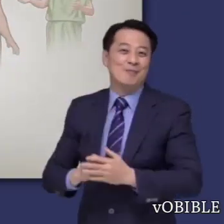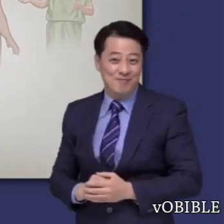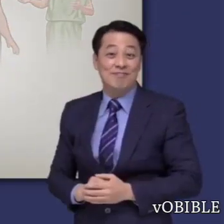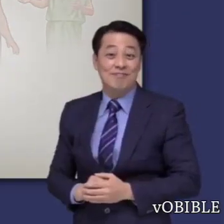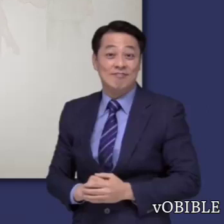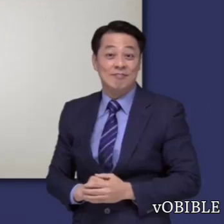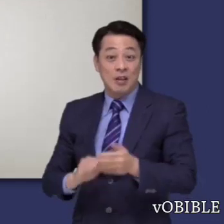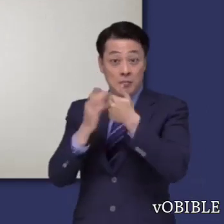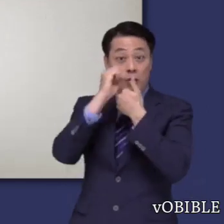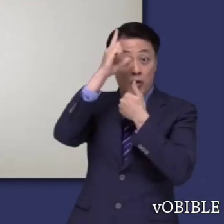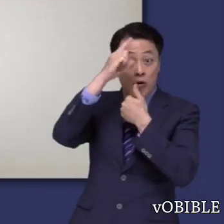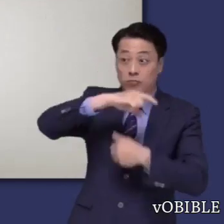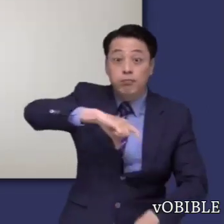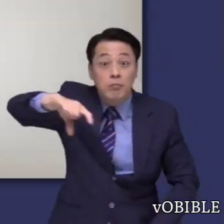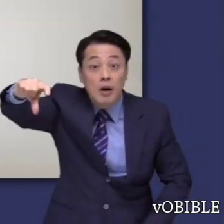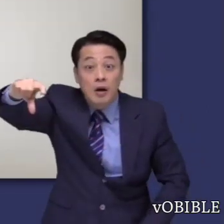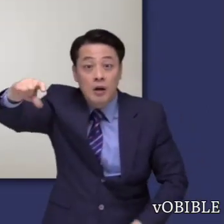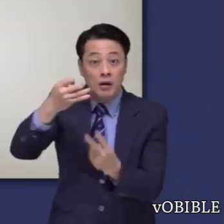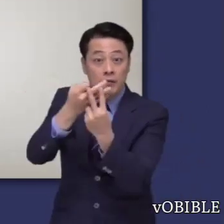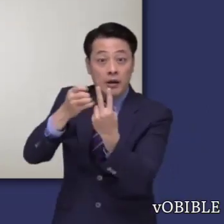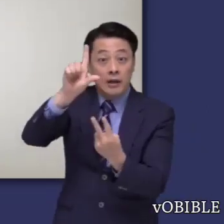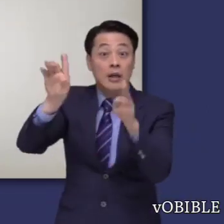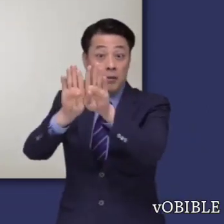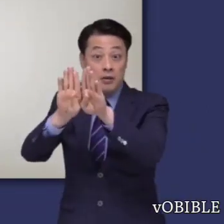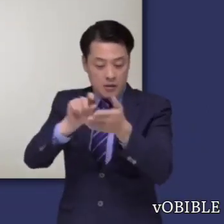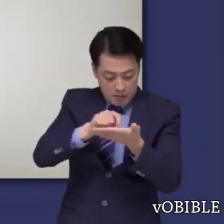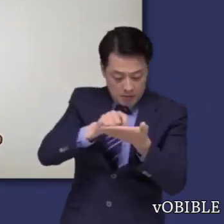封信是保罗亲笔写的。